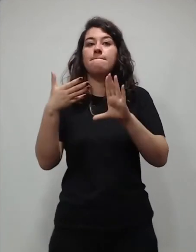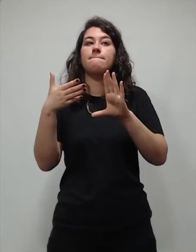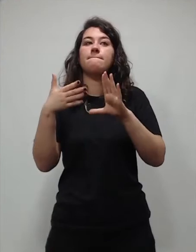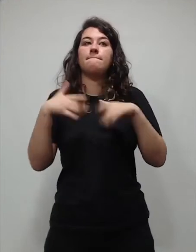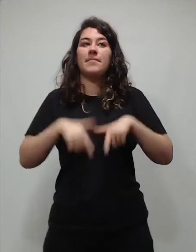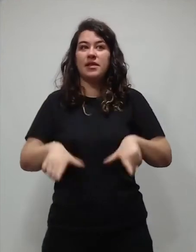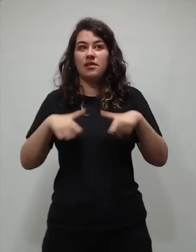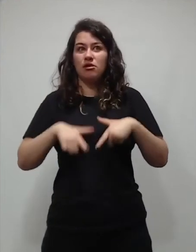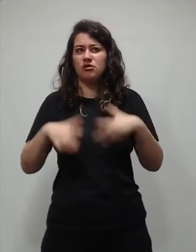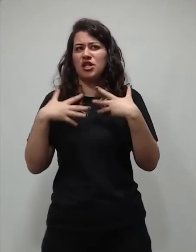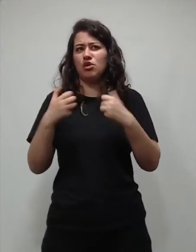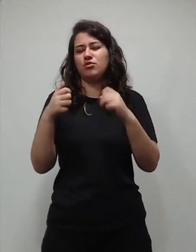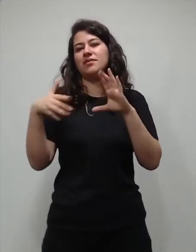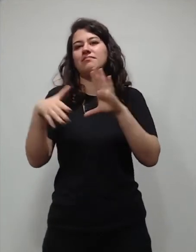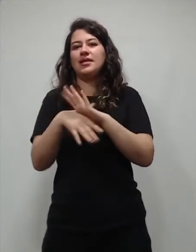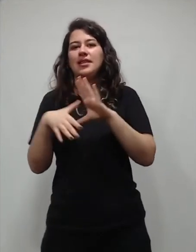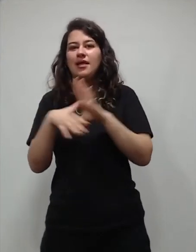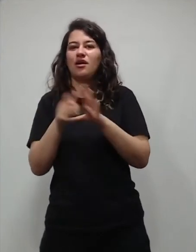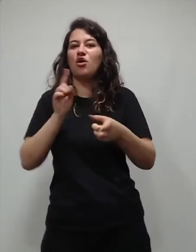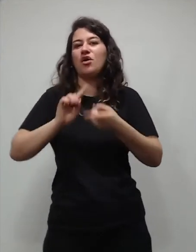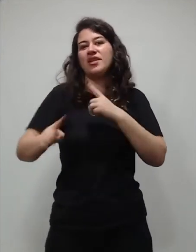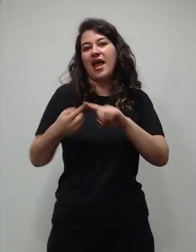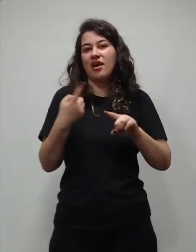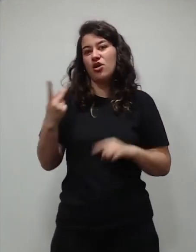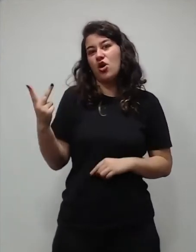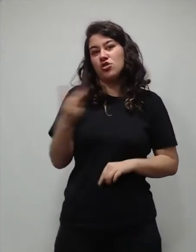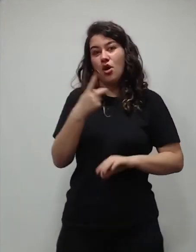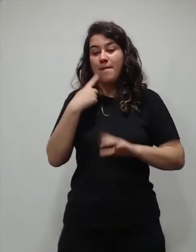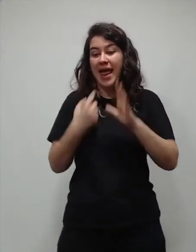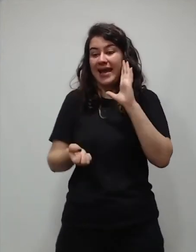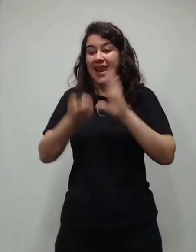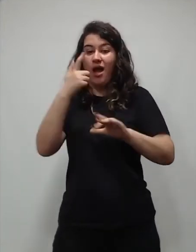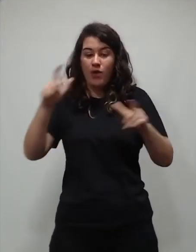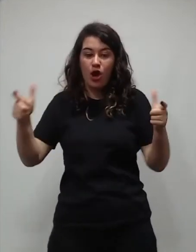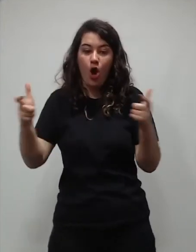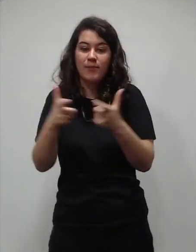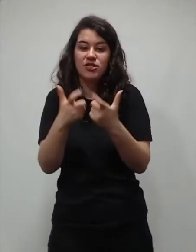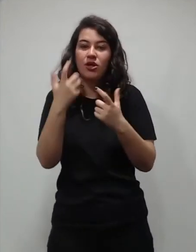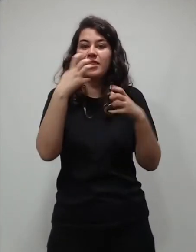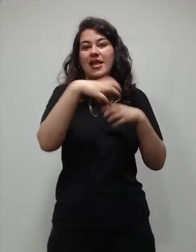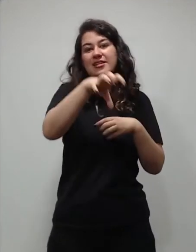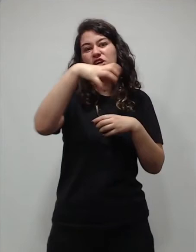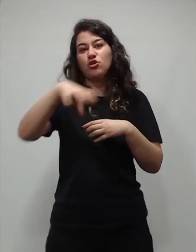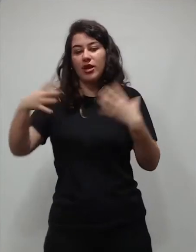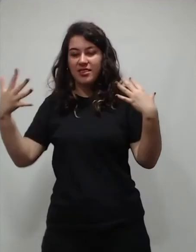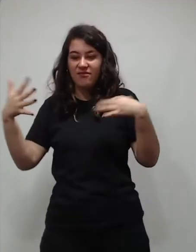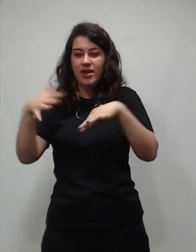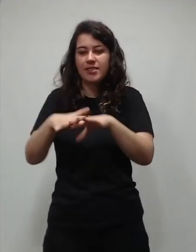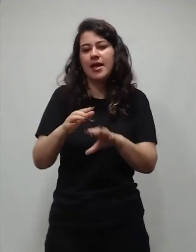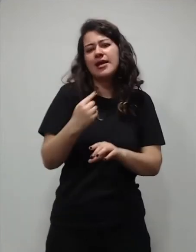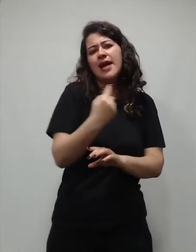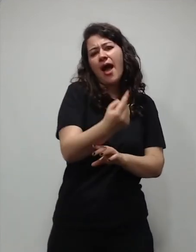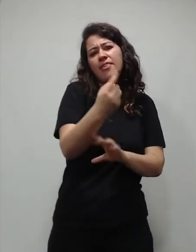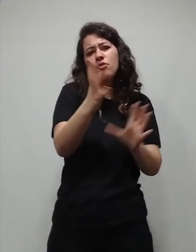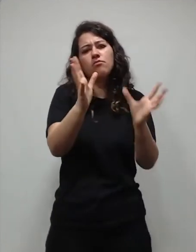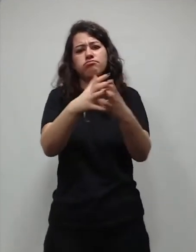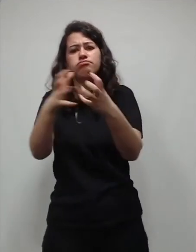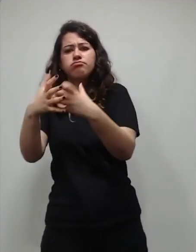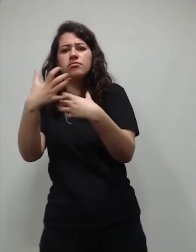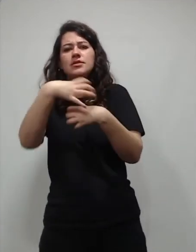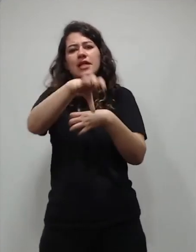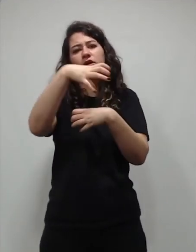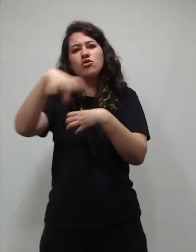de Salud y del MIDES en coordinar a la comisión intersectorial tratando de que cada uno de los sectores